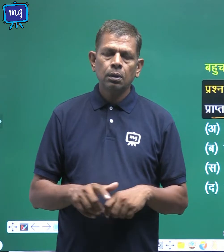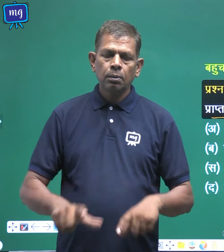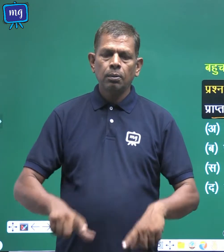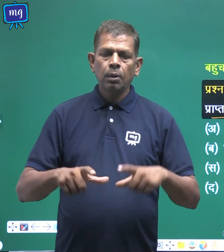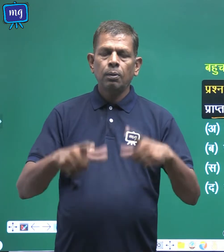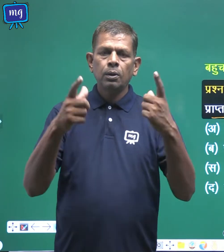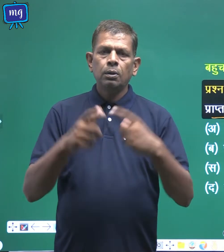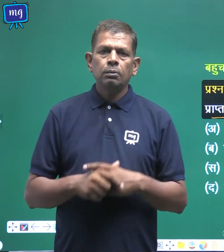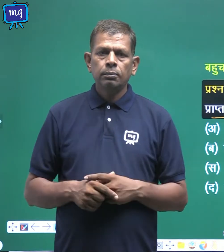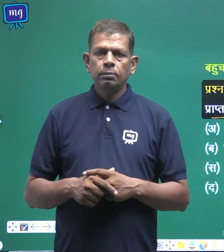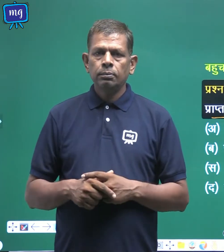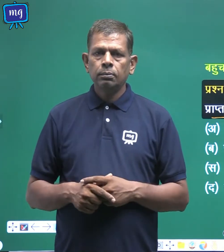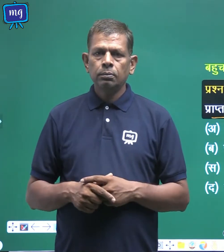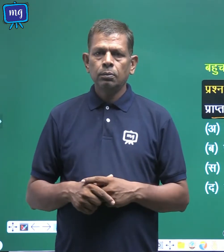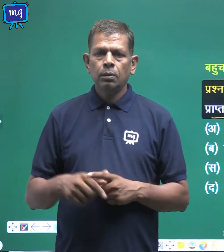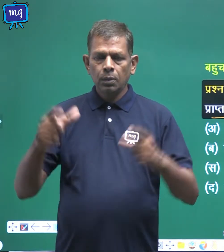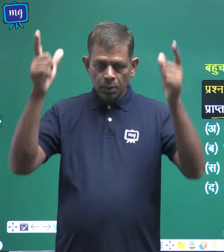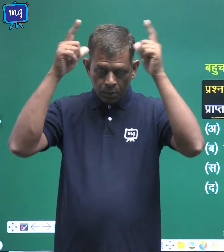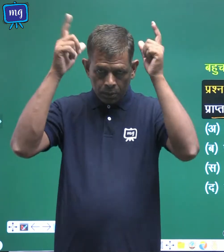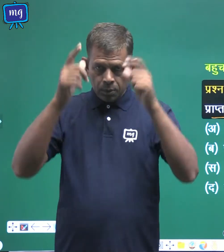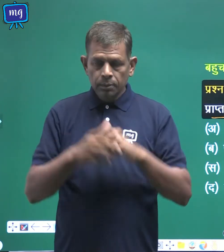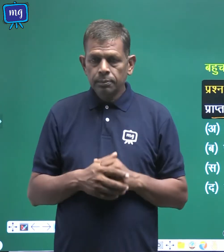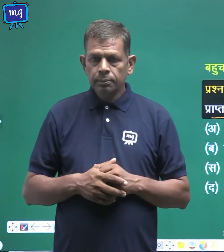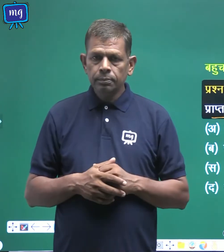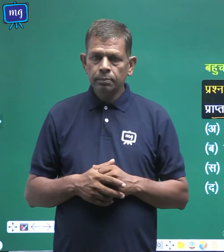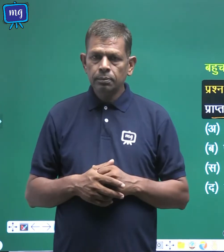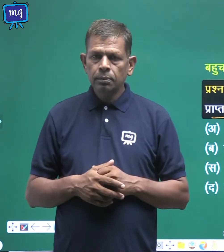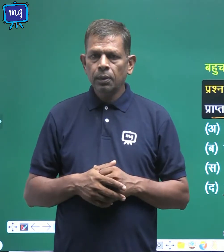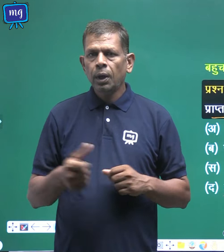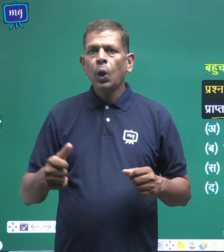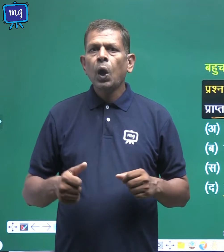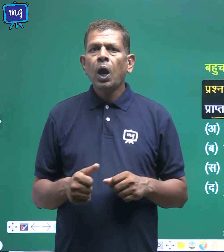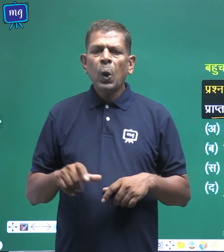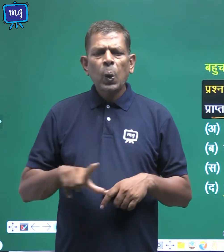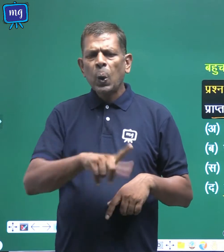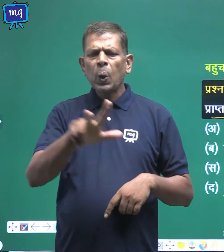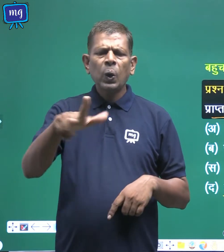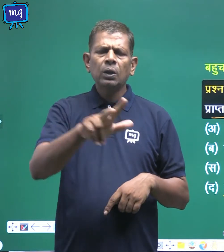पादपों से, जंतुओं से या कीटों से।